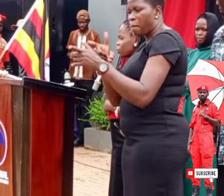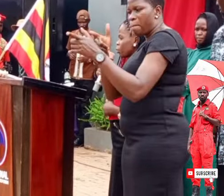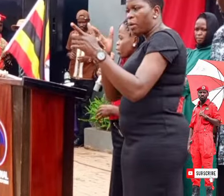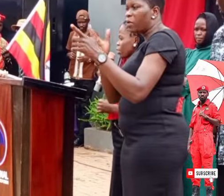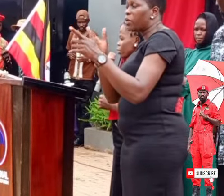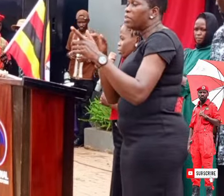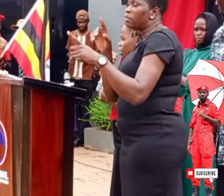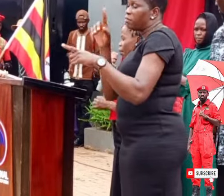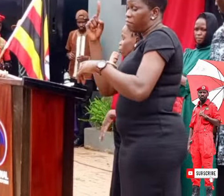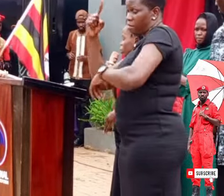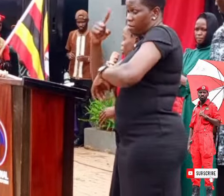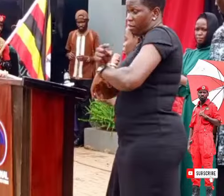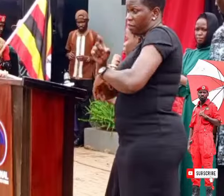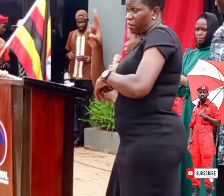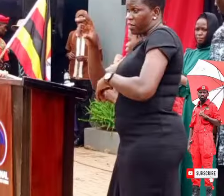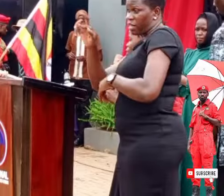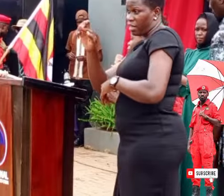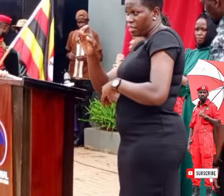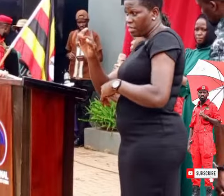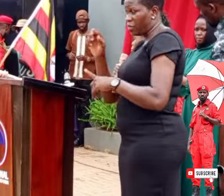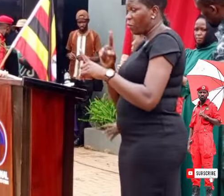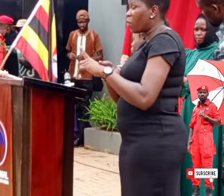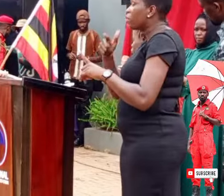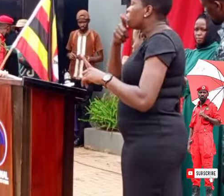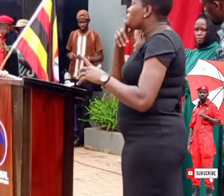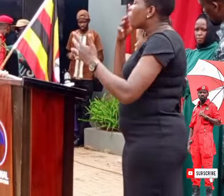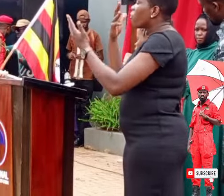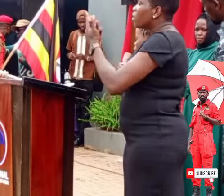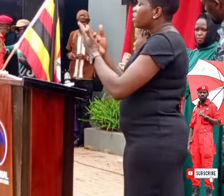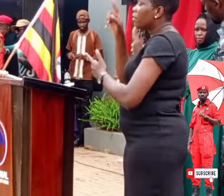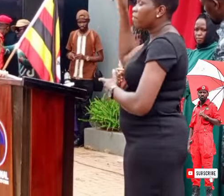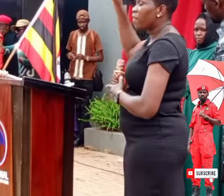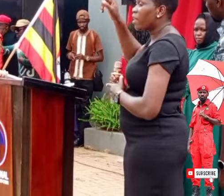Singapore Namnana President Weyali Nabamkute Ruka.